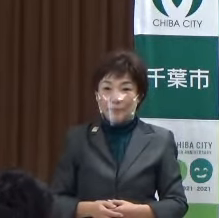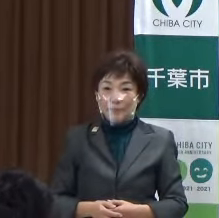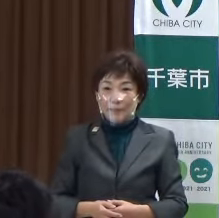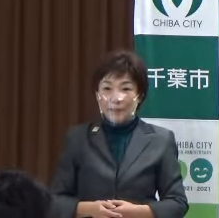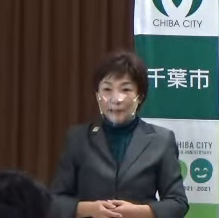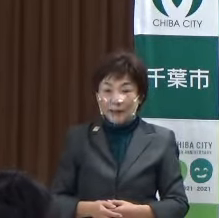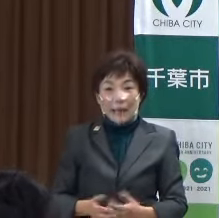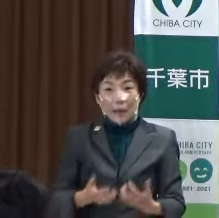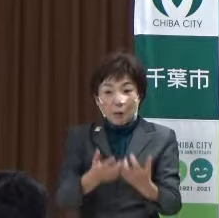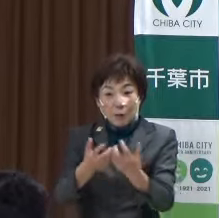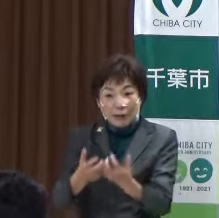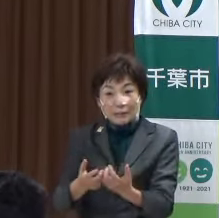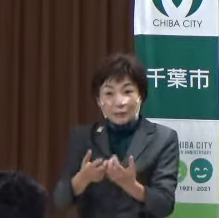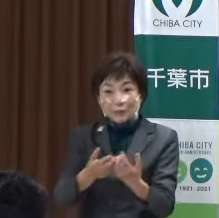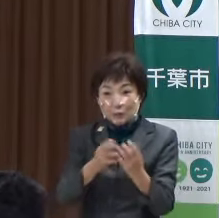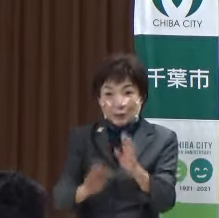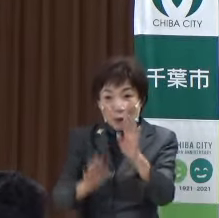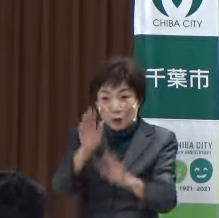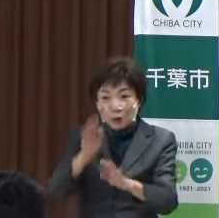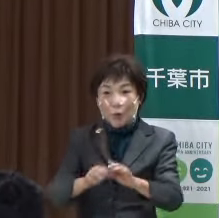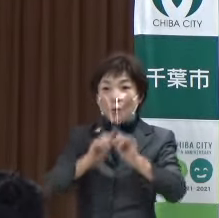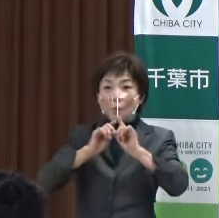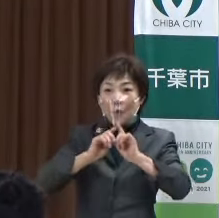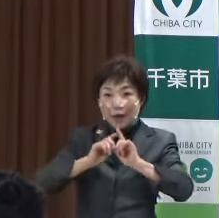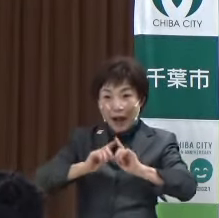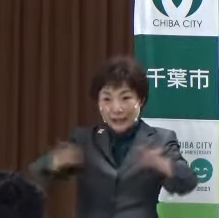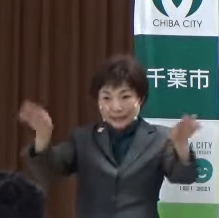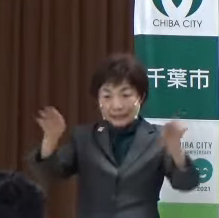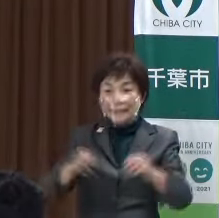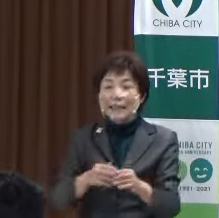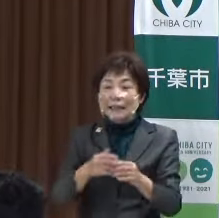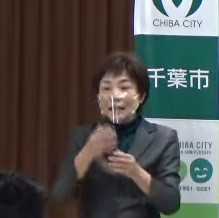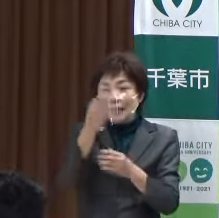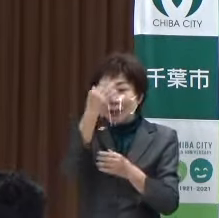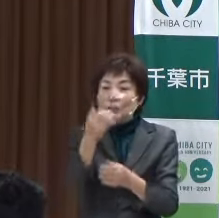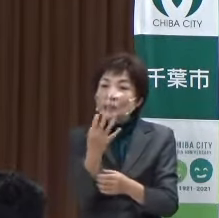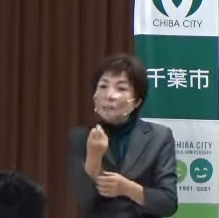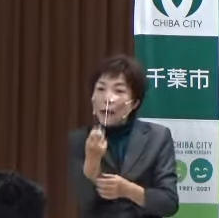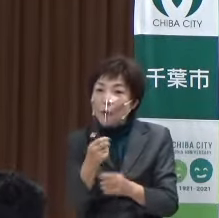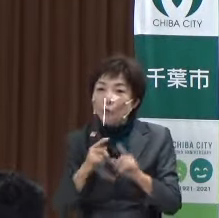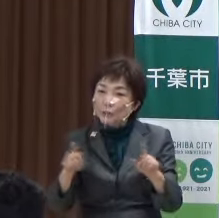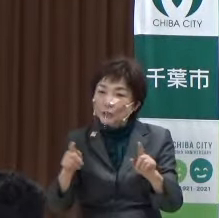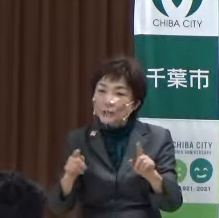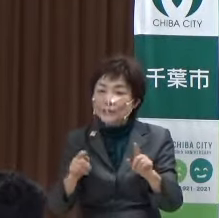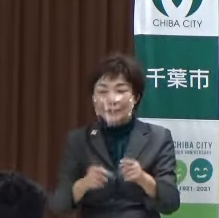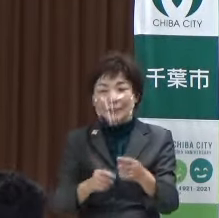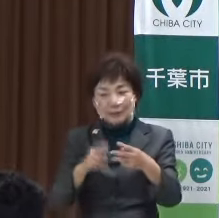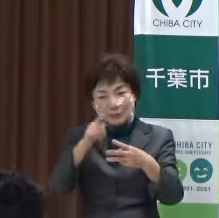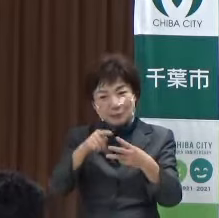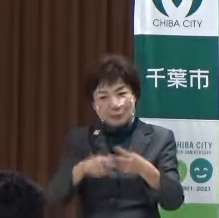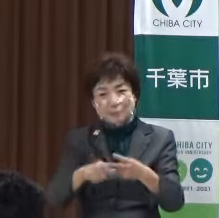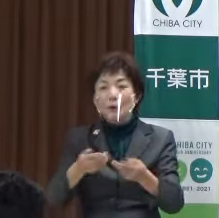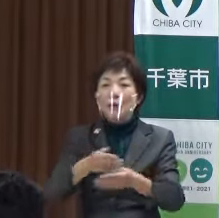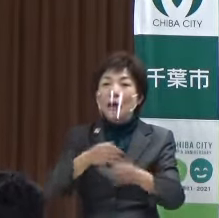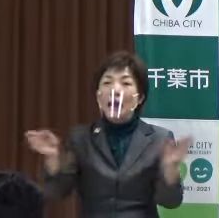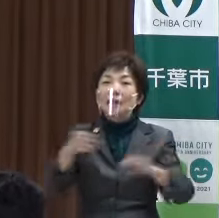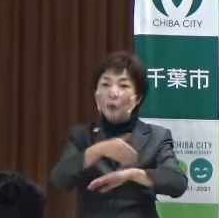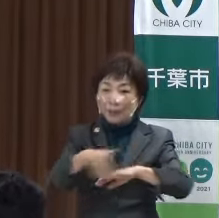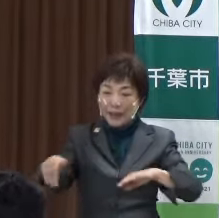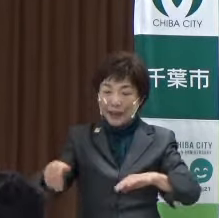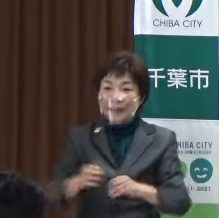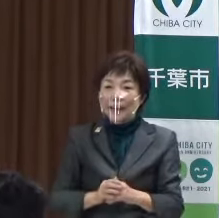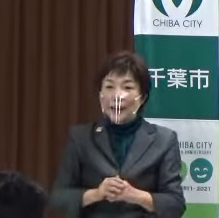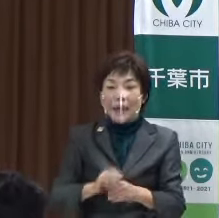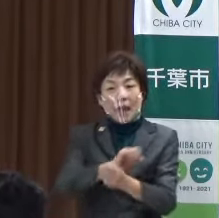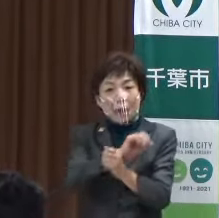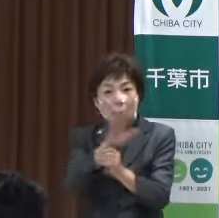混雑状況配信サービスが1月12日、そして呼び出し番号通知サービスが3月1日の予定であります。これからもですね、